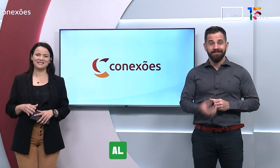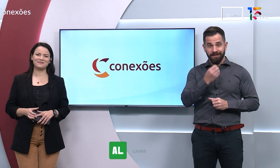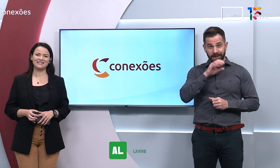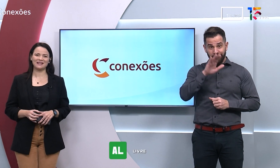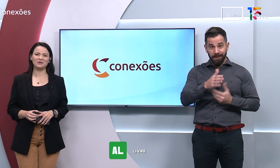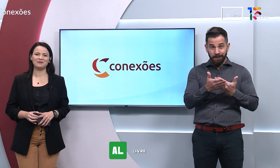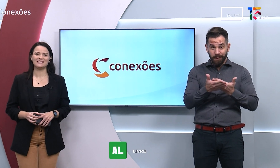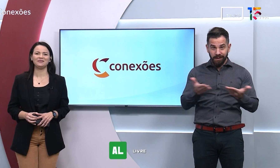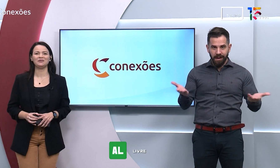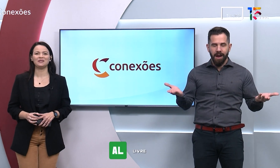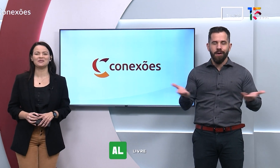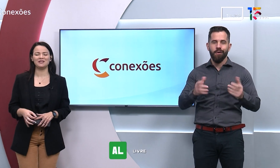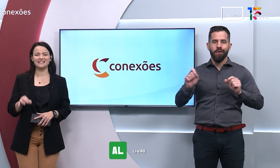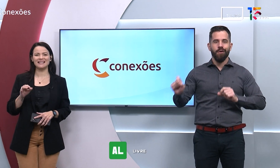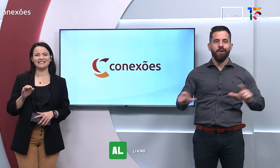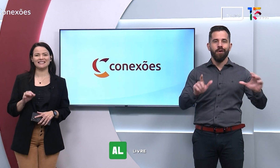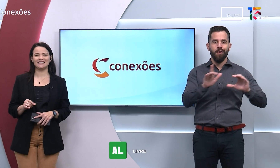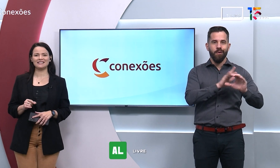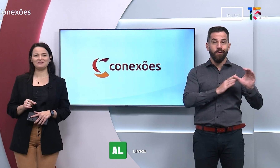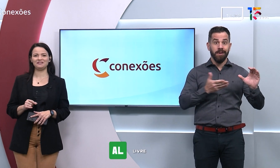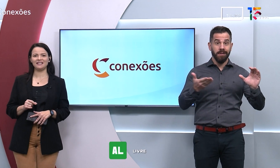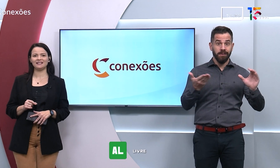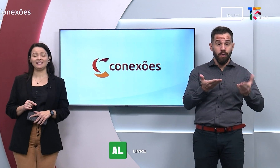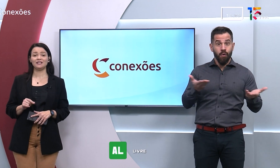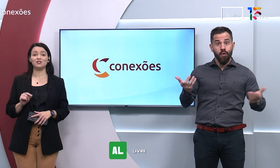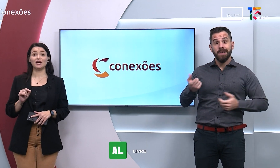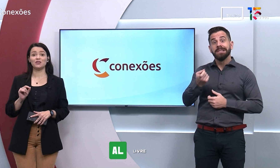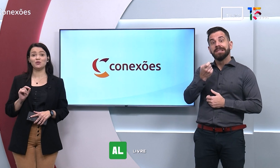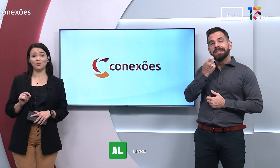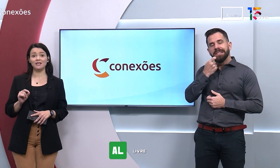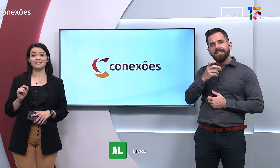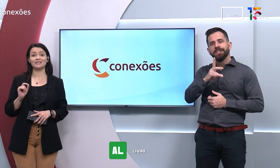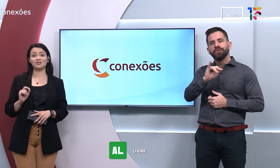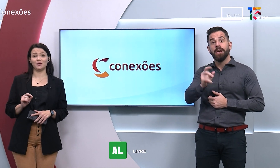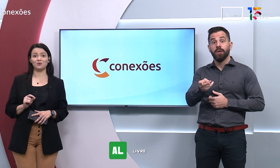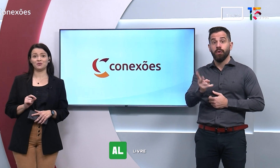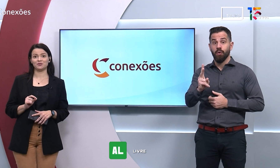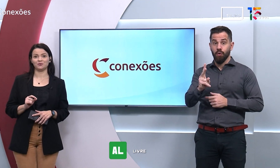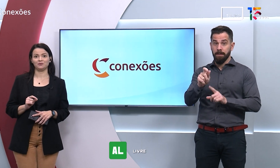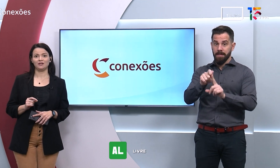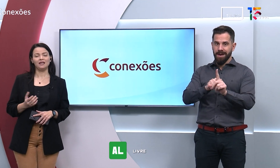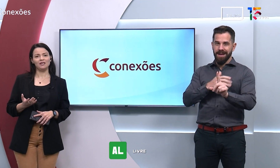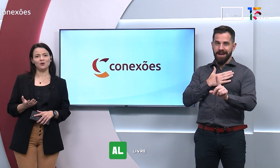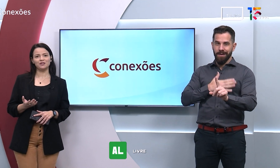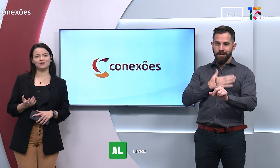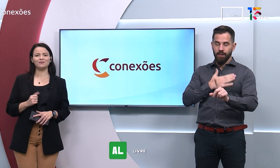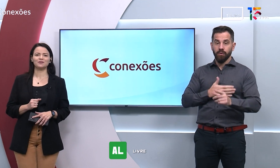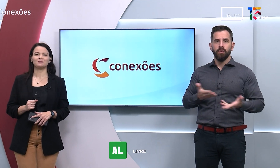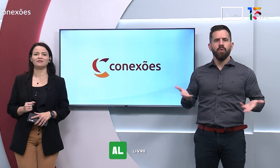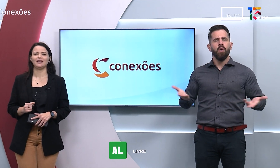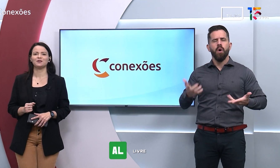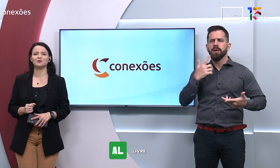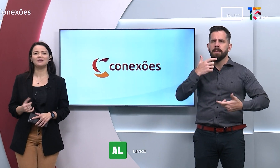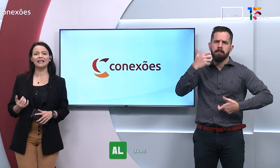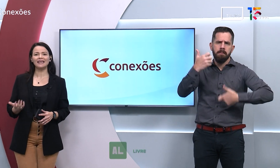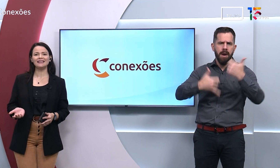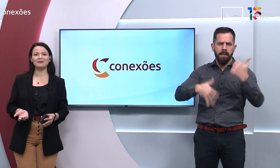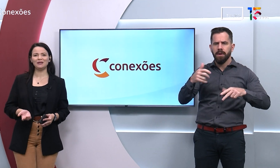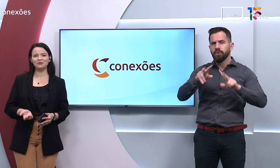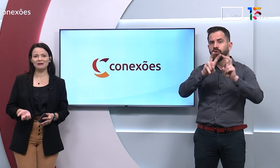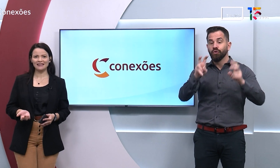Boa tarde, está começando Conexões dessa sexta-feira, dia 2 de agosto. E hoje nós vamos falar